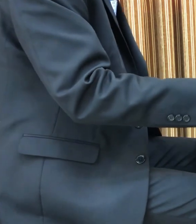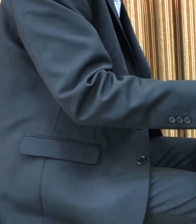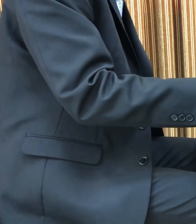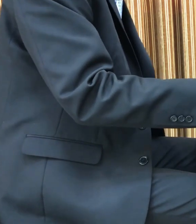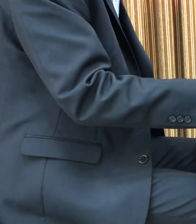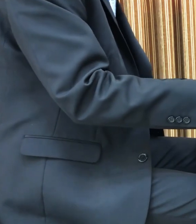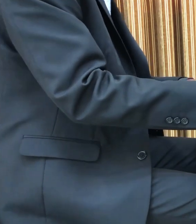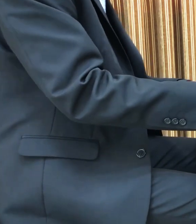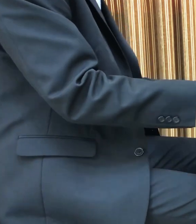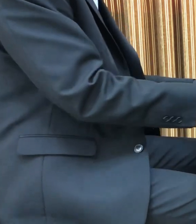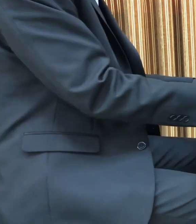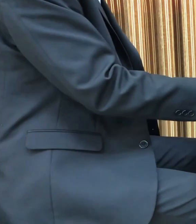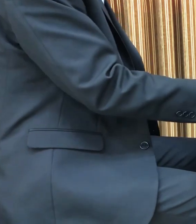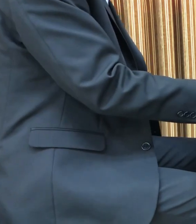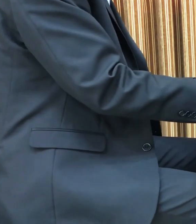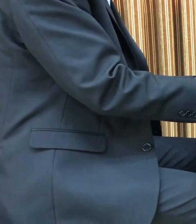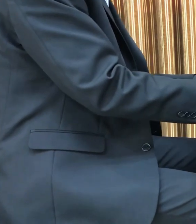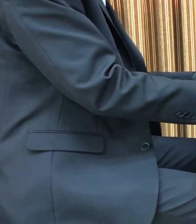d